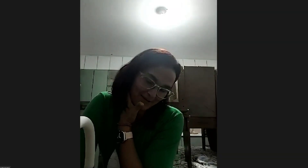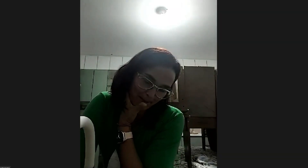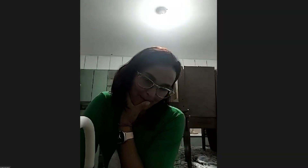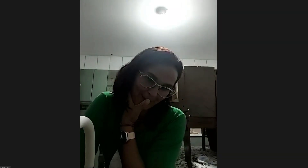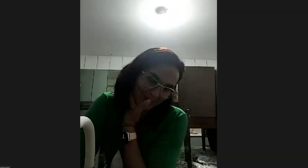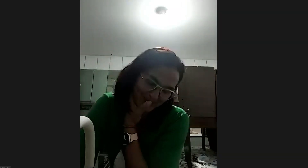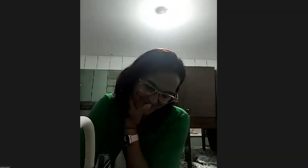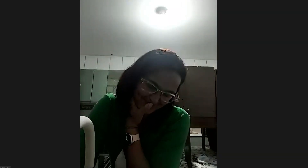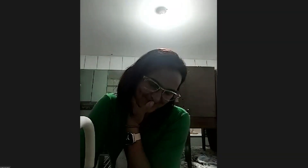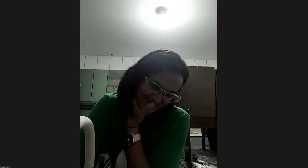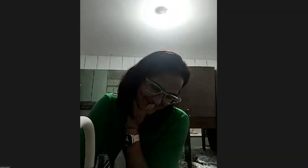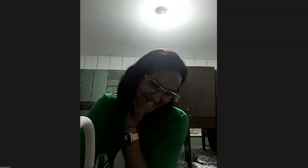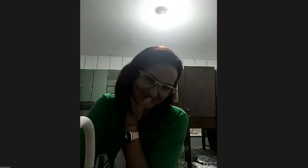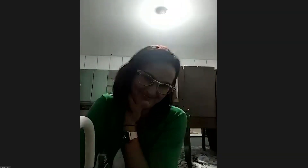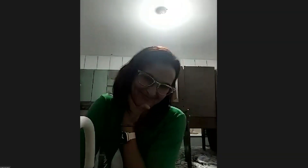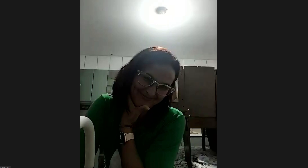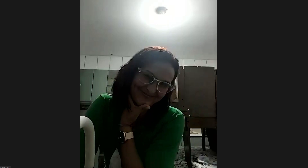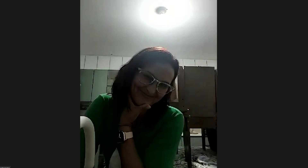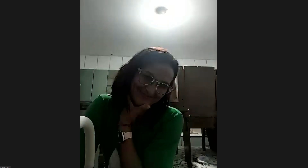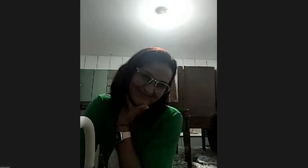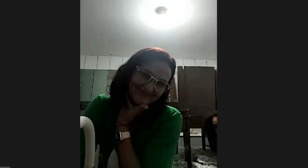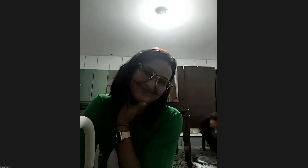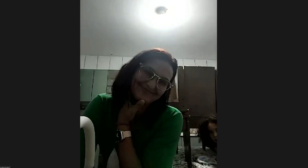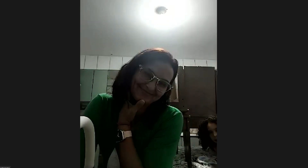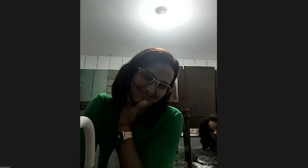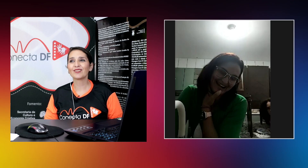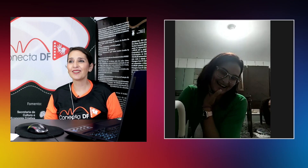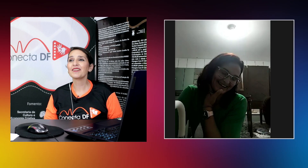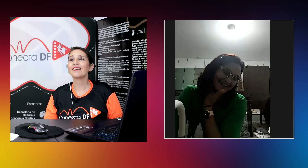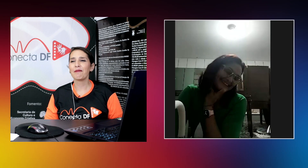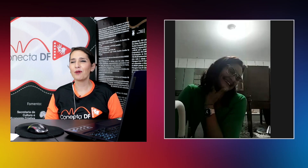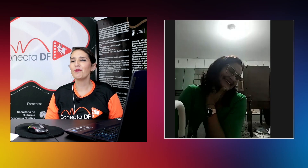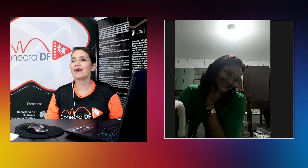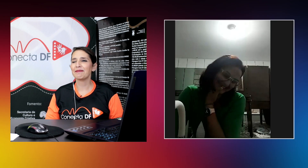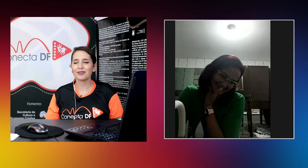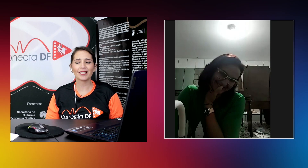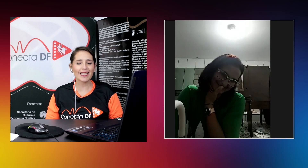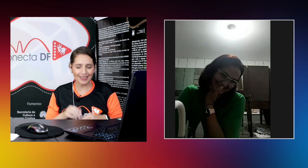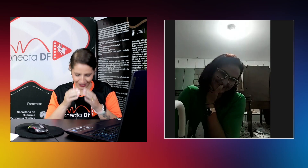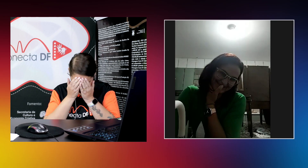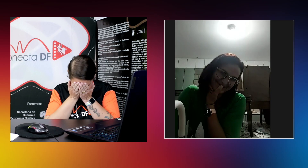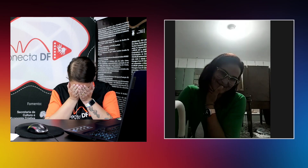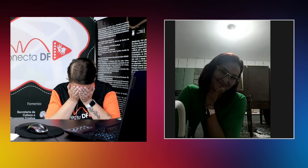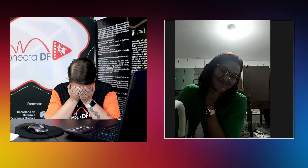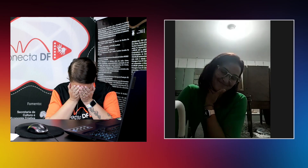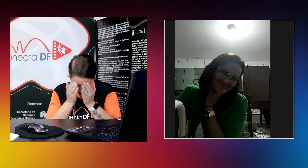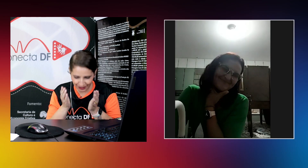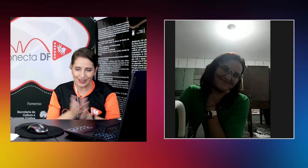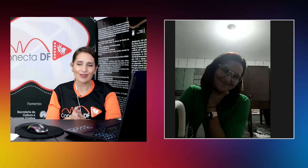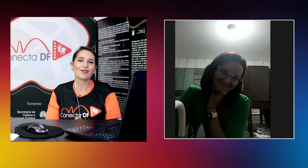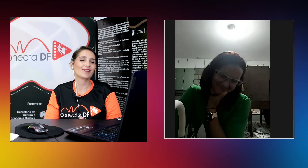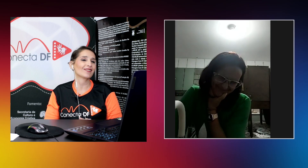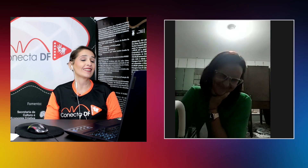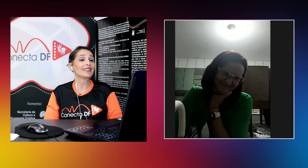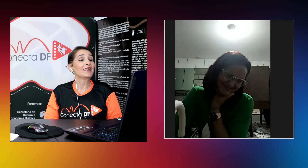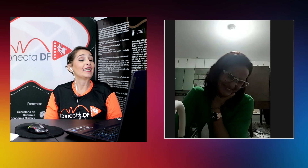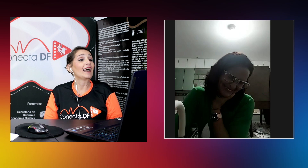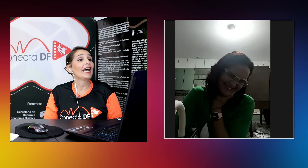datilologia. Datilologia. Atemoia, e é bom mesmo, gente, trem